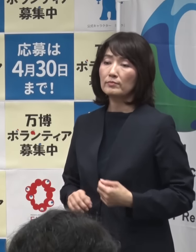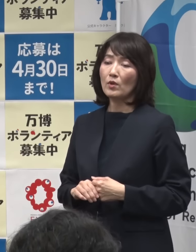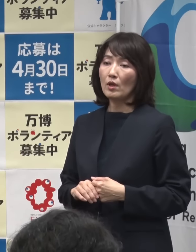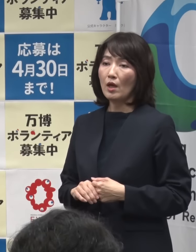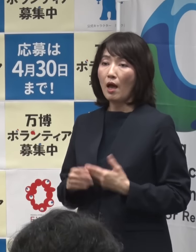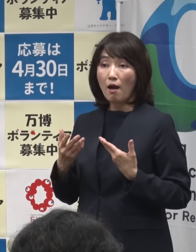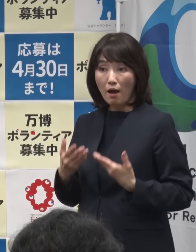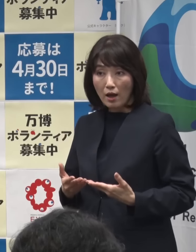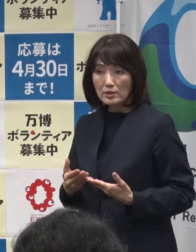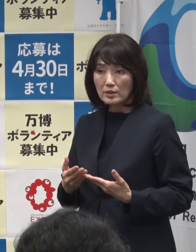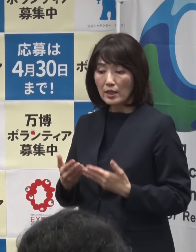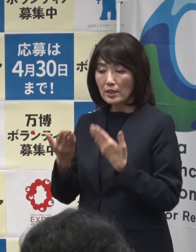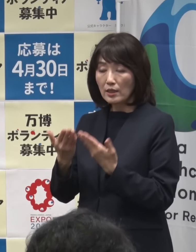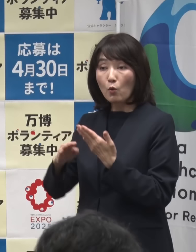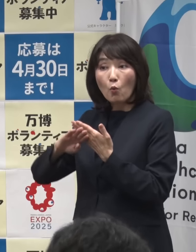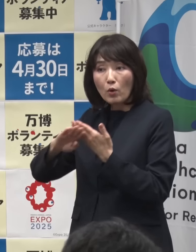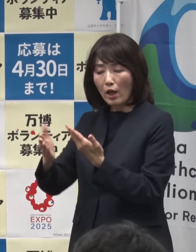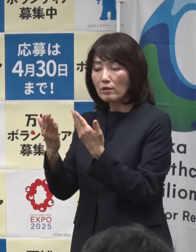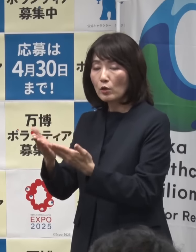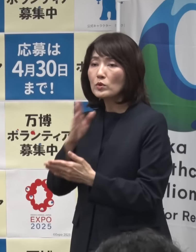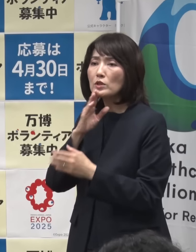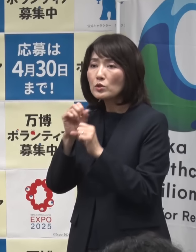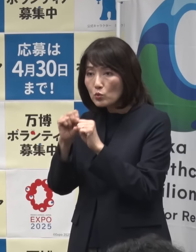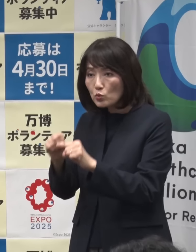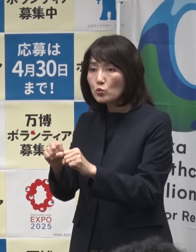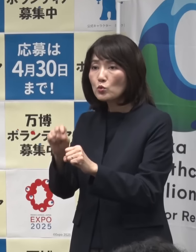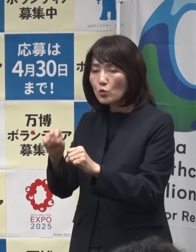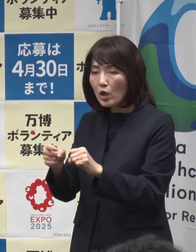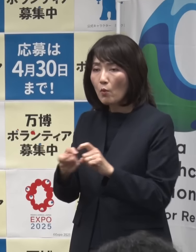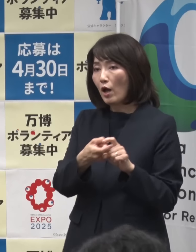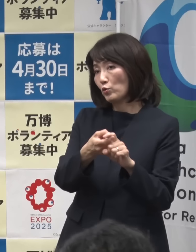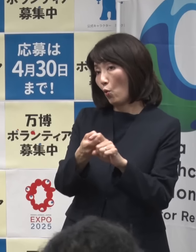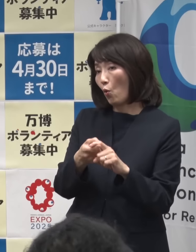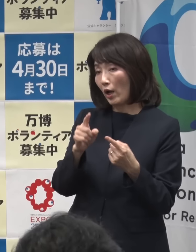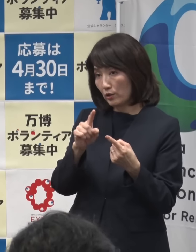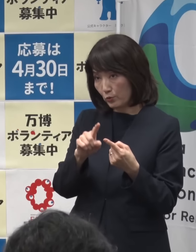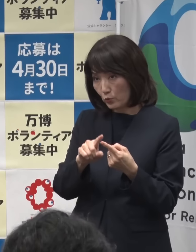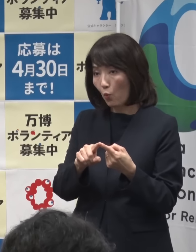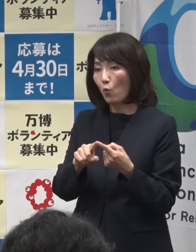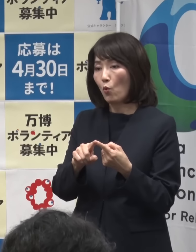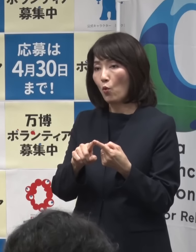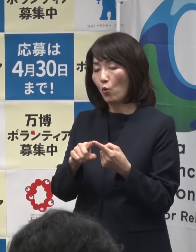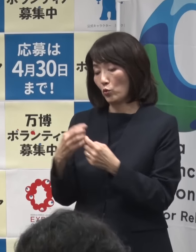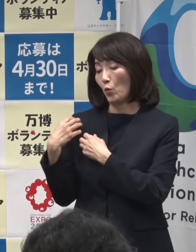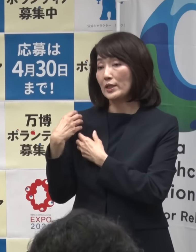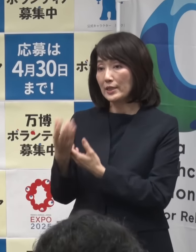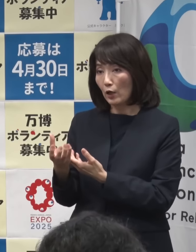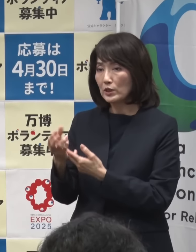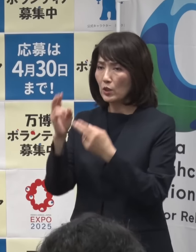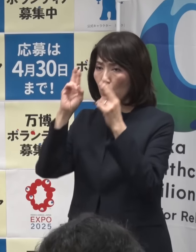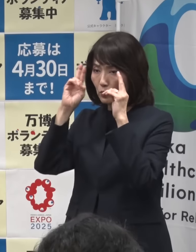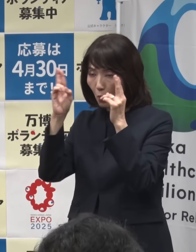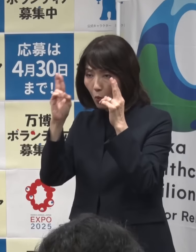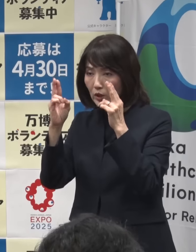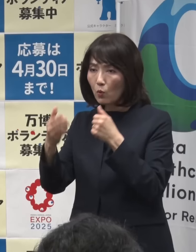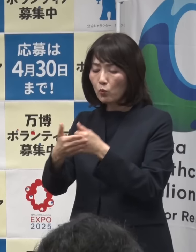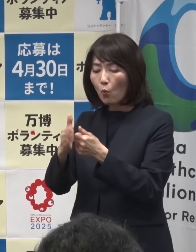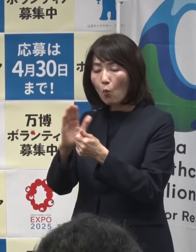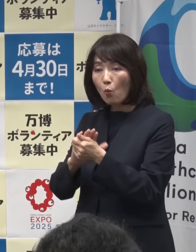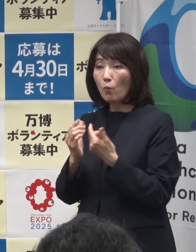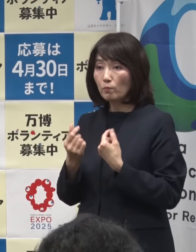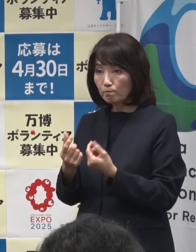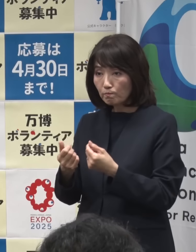、安全に校外学習を実施するということについて協会と、そしてこの委託している事業者と協力しながら進